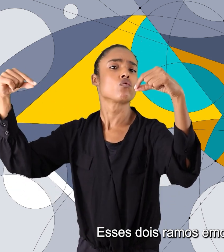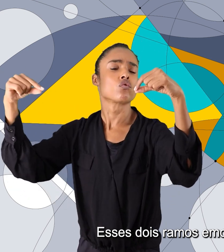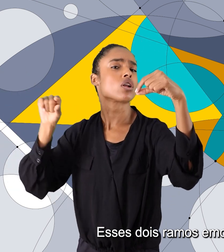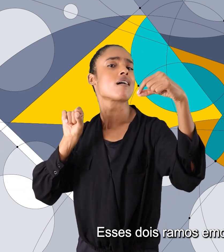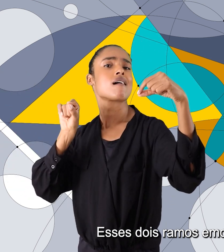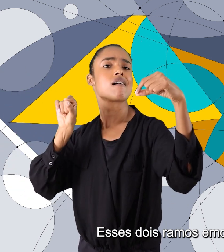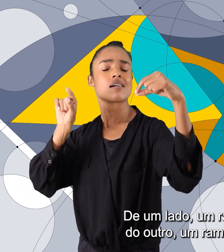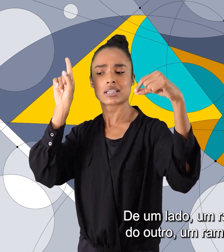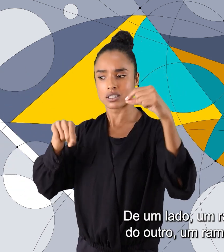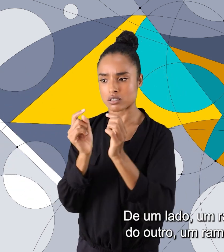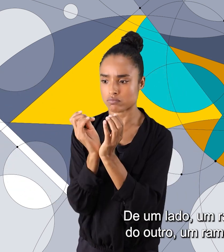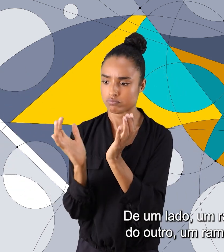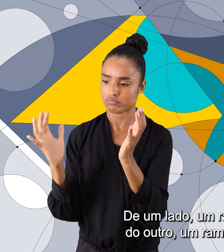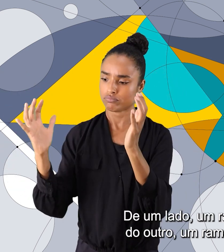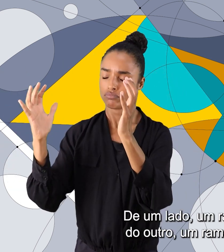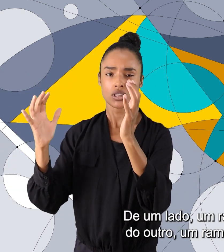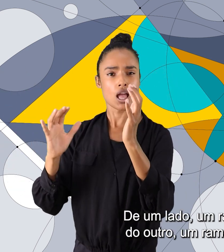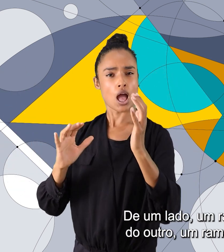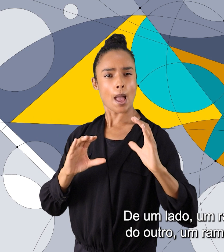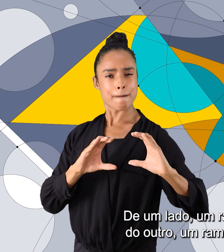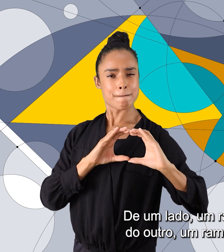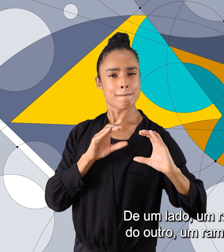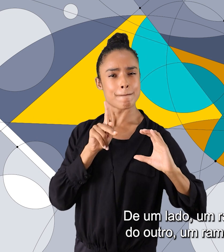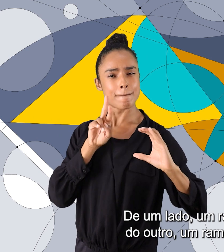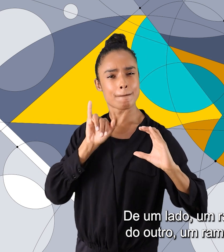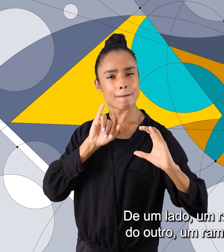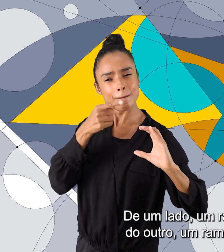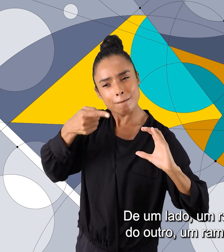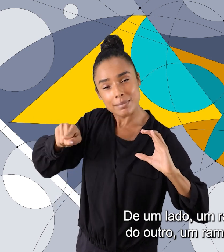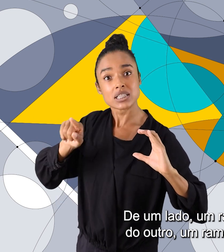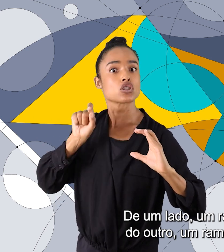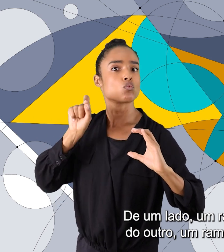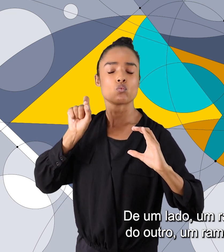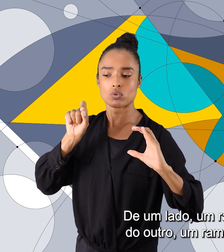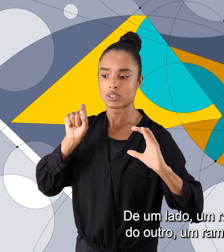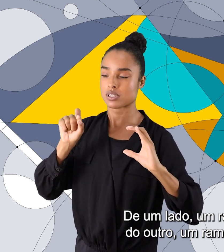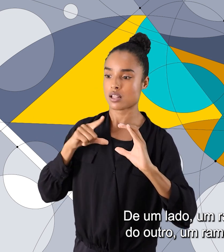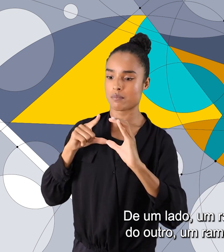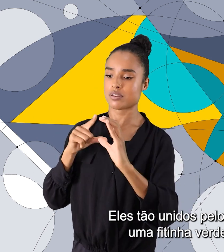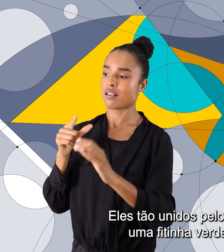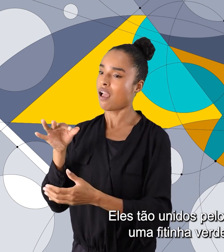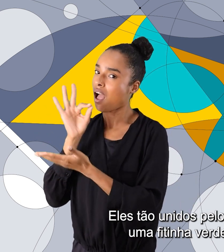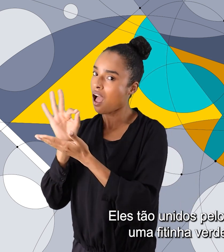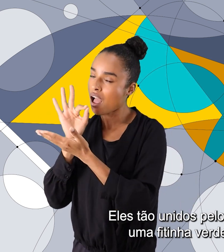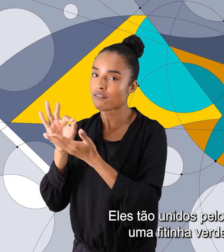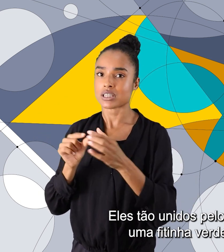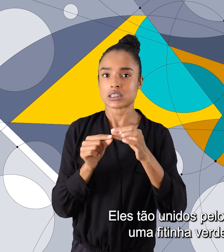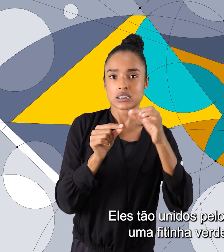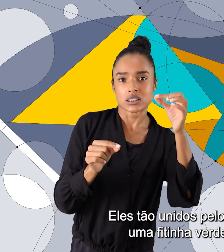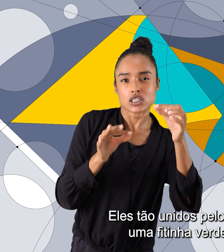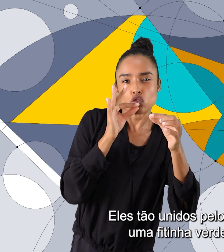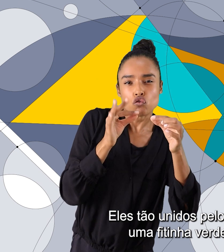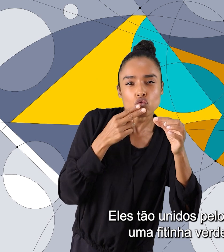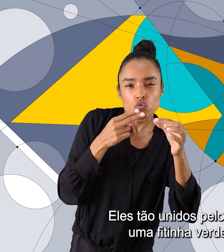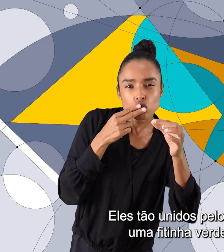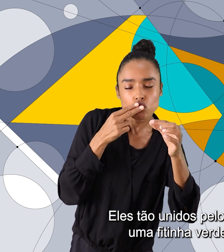emolduram o brasão. De um lado, um ramo de café. Do outro, um ramo de tabaco. Eles estão unidos pelo laço